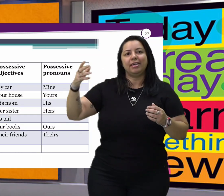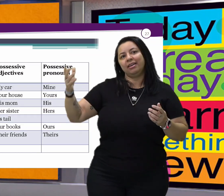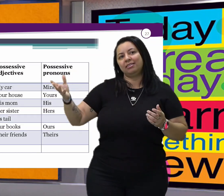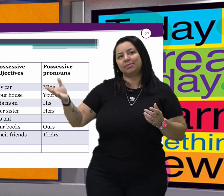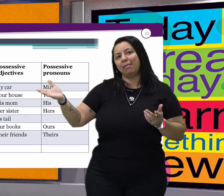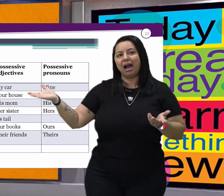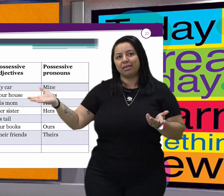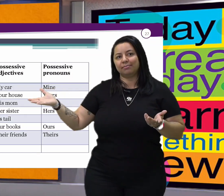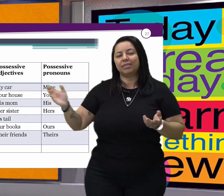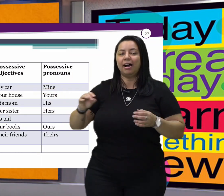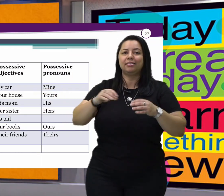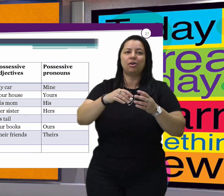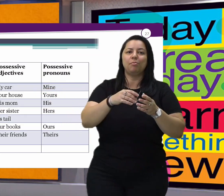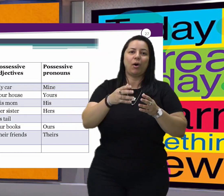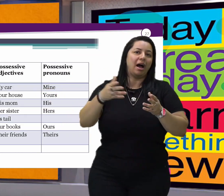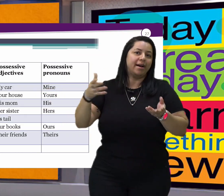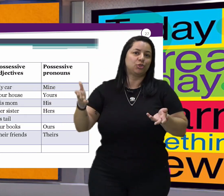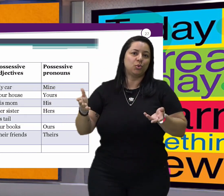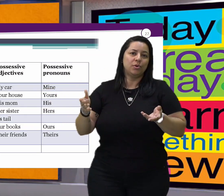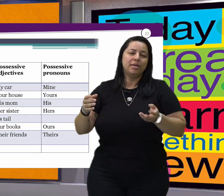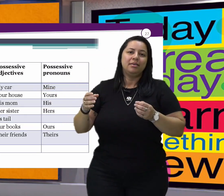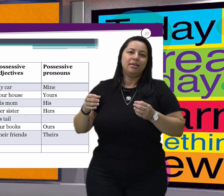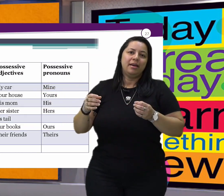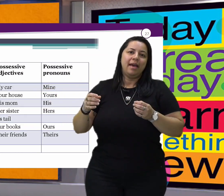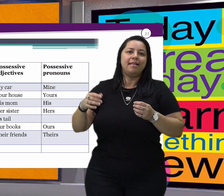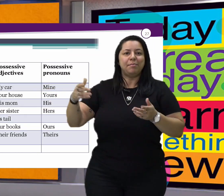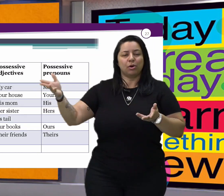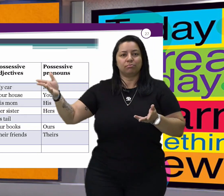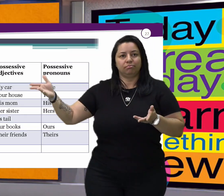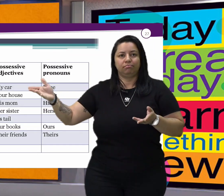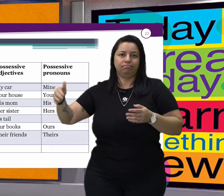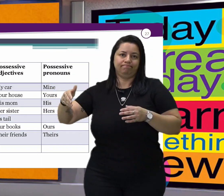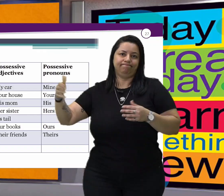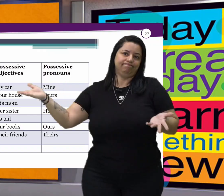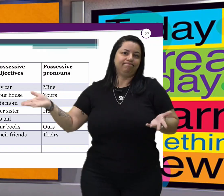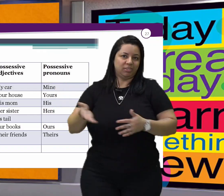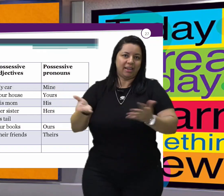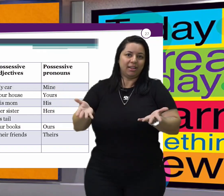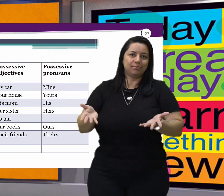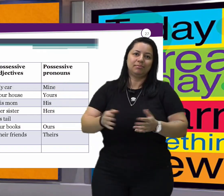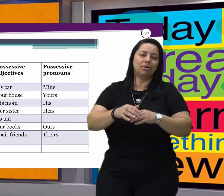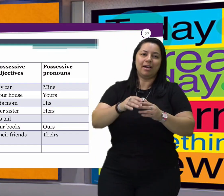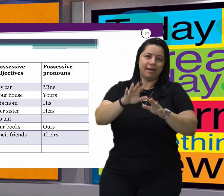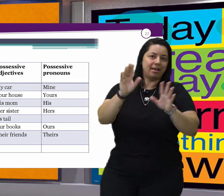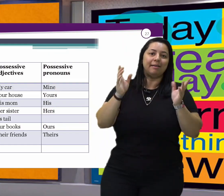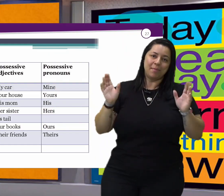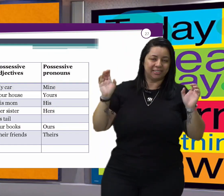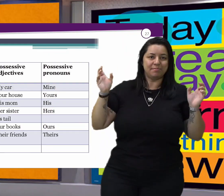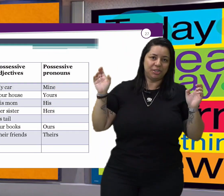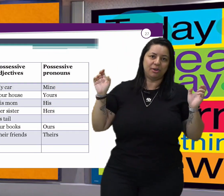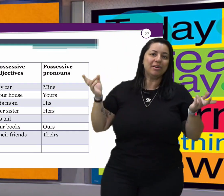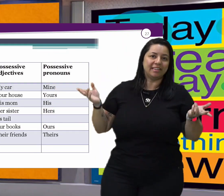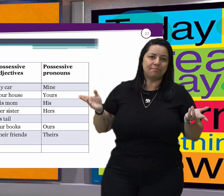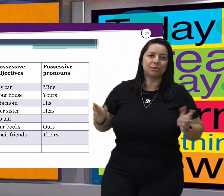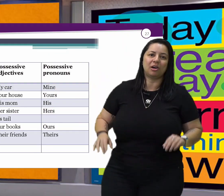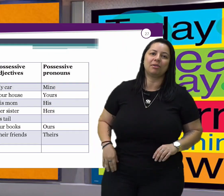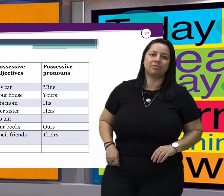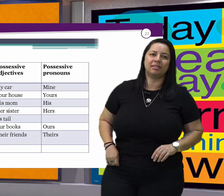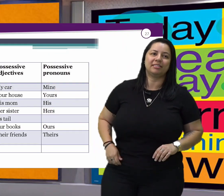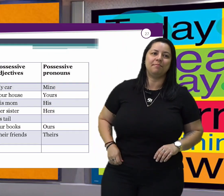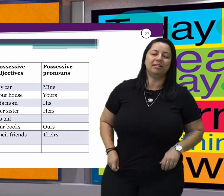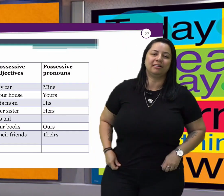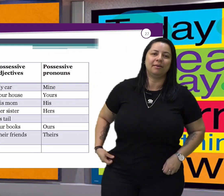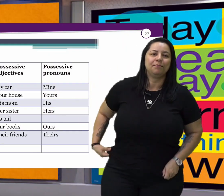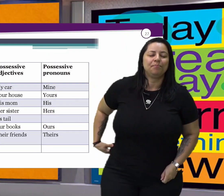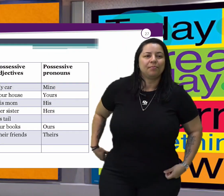It is mine, tá? Então, o meu carro é azul, ele é meu, certo? Então, basicamente um exemplo só para